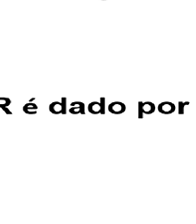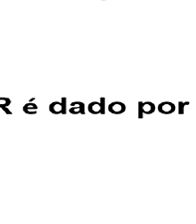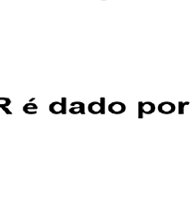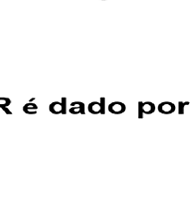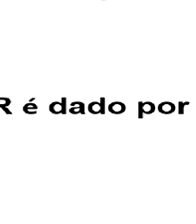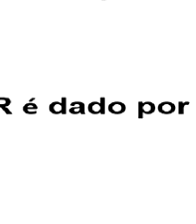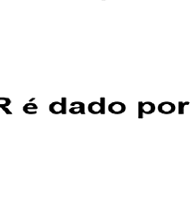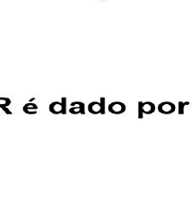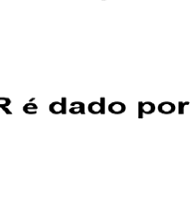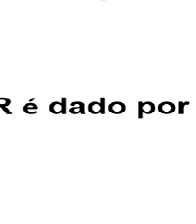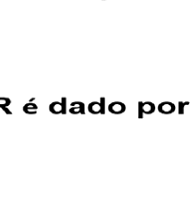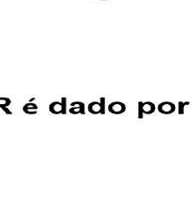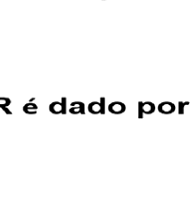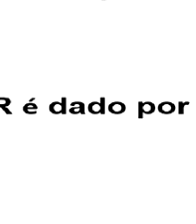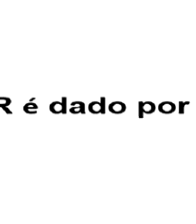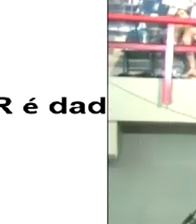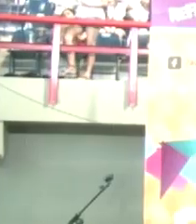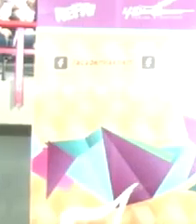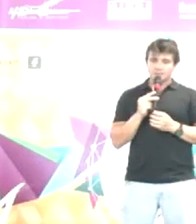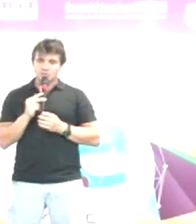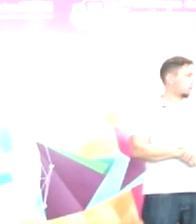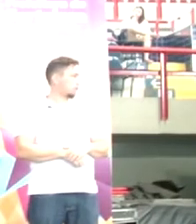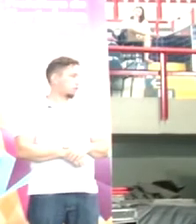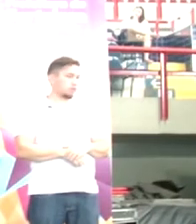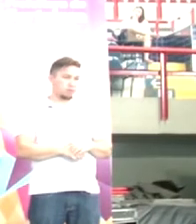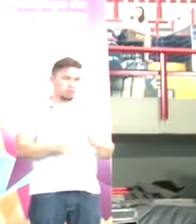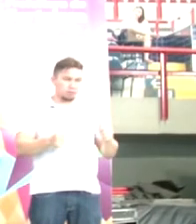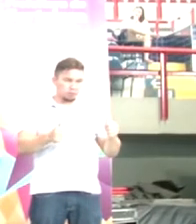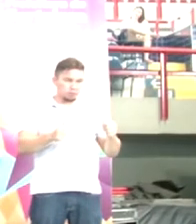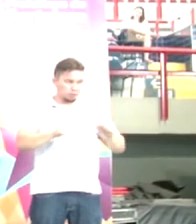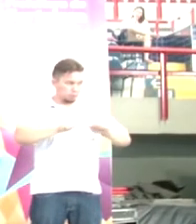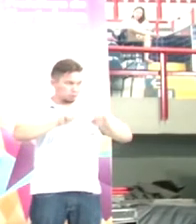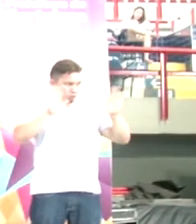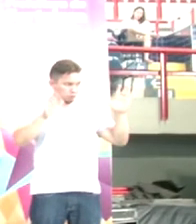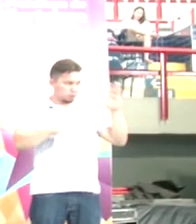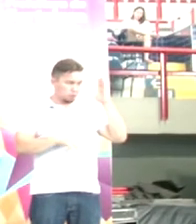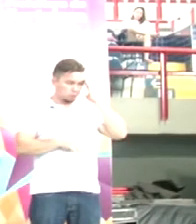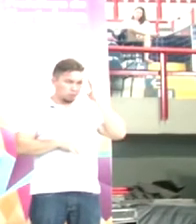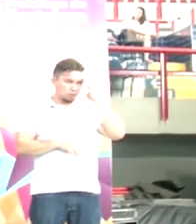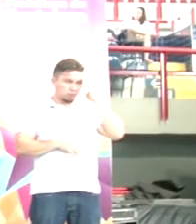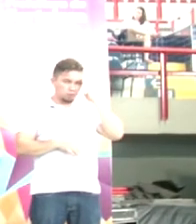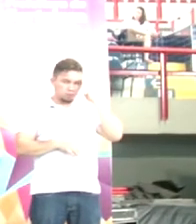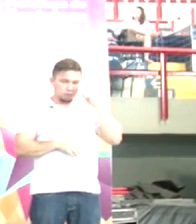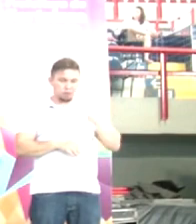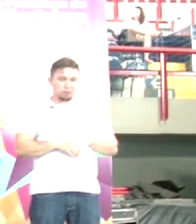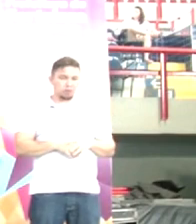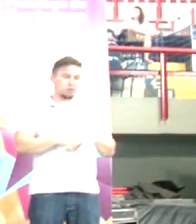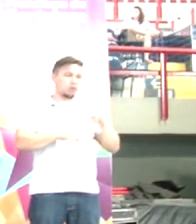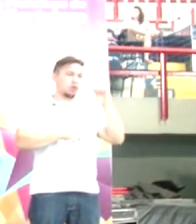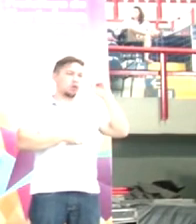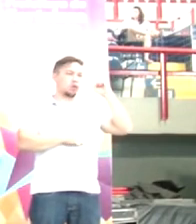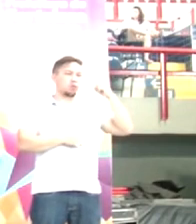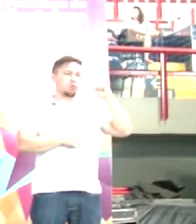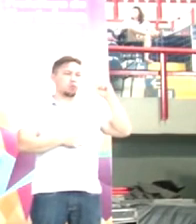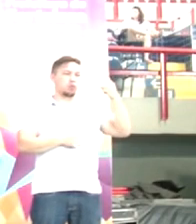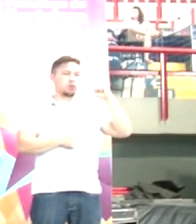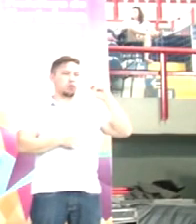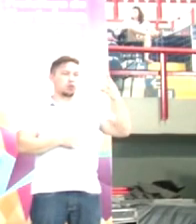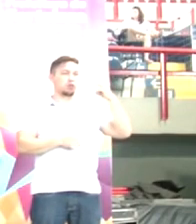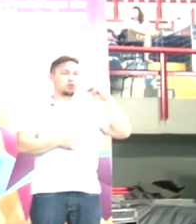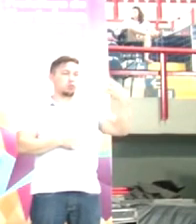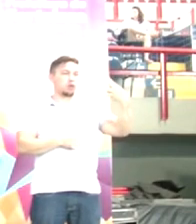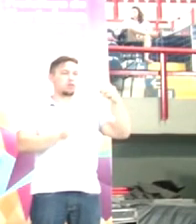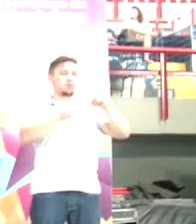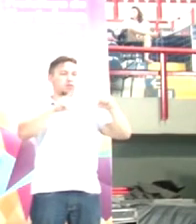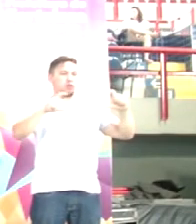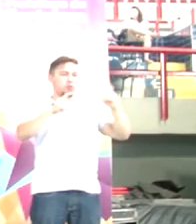4πr ao cubo dividido por 3. Tranquilo? Temos então aí 4 fórmulas para memorizar na aula de